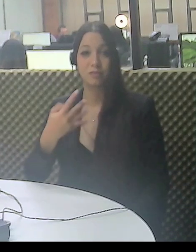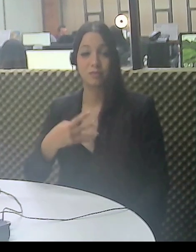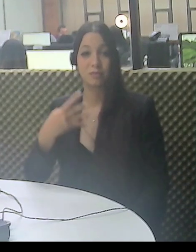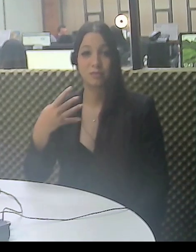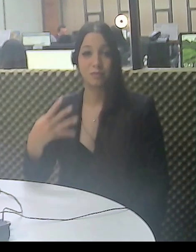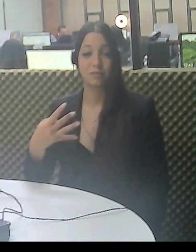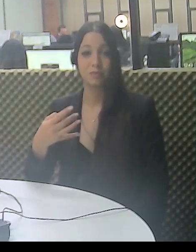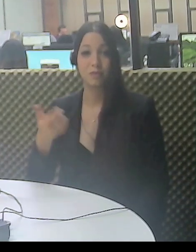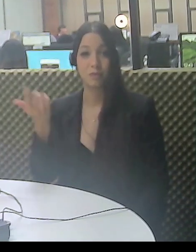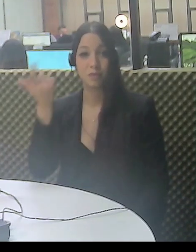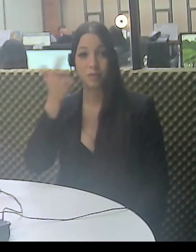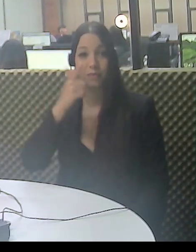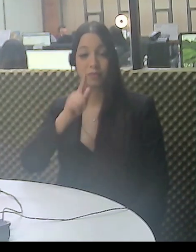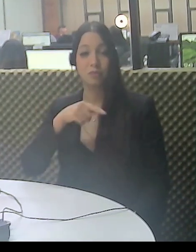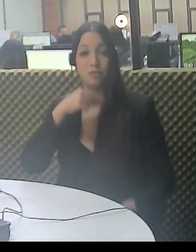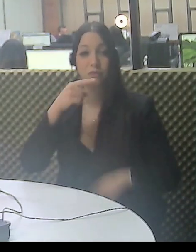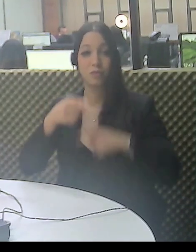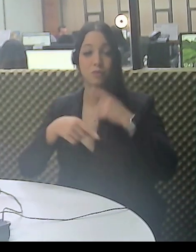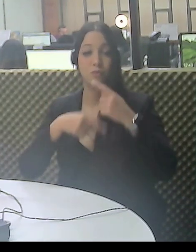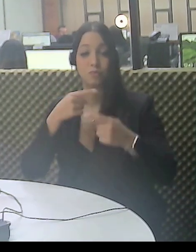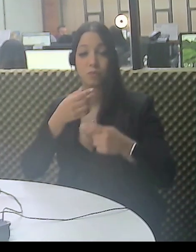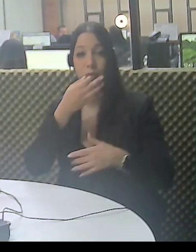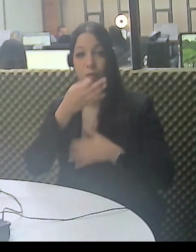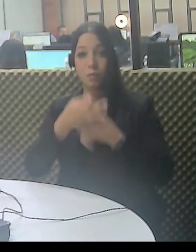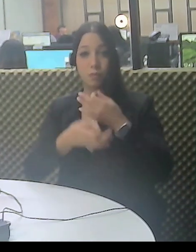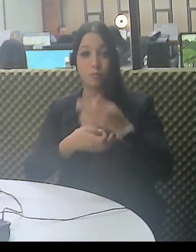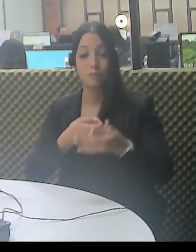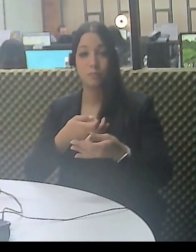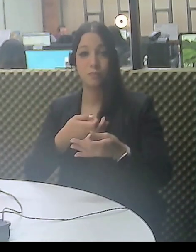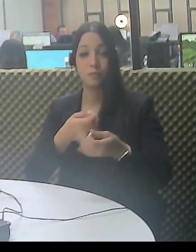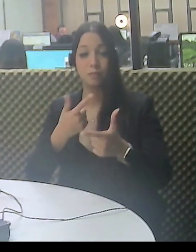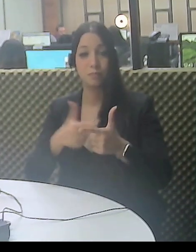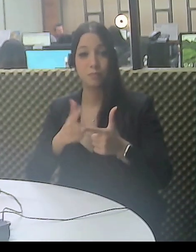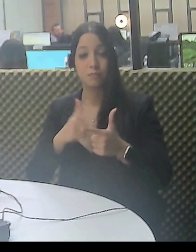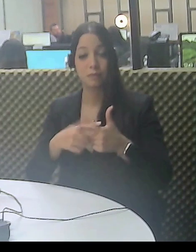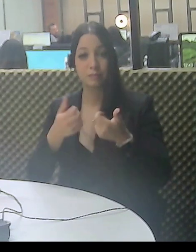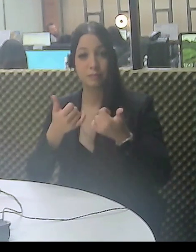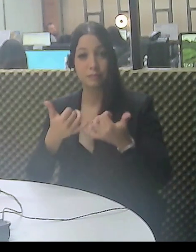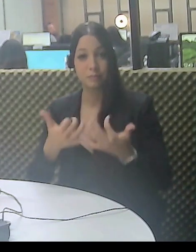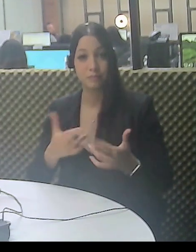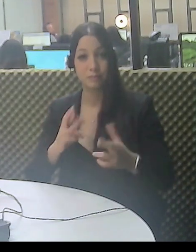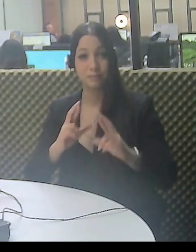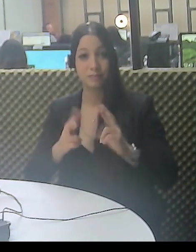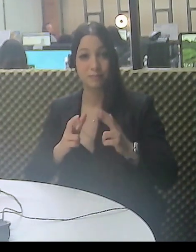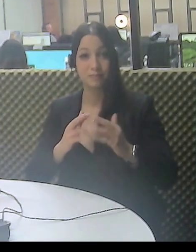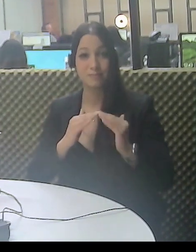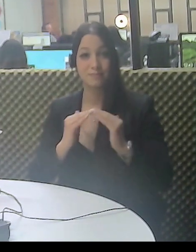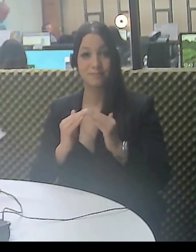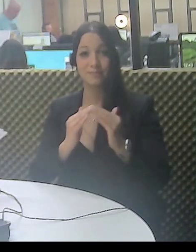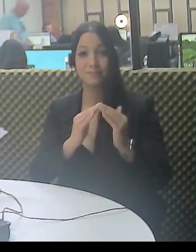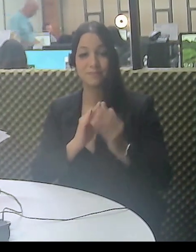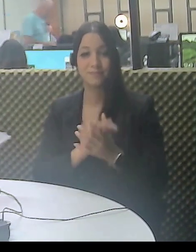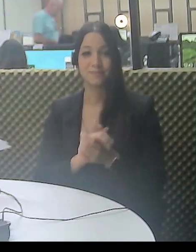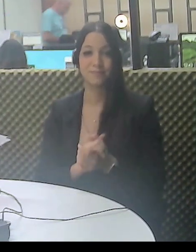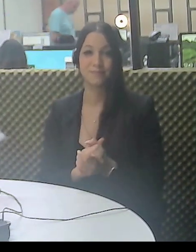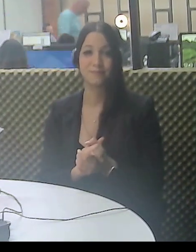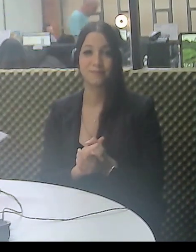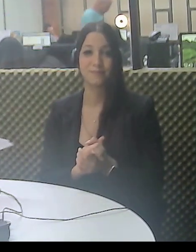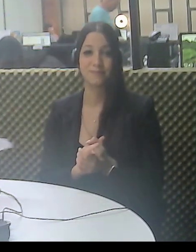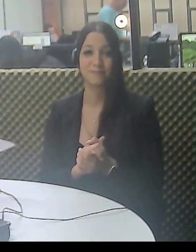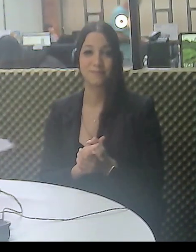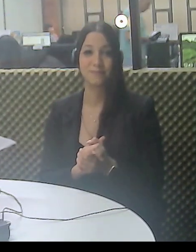3228-7744, é possível tirar dúvidas, sugerir e relatar problemas sobre a coleta seletiva nos bairros.